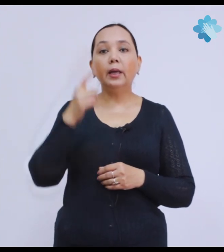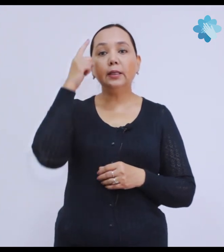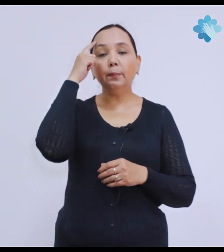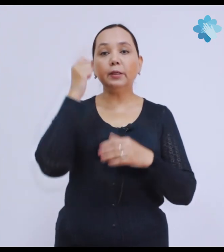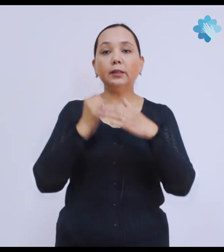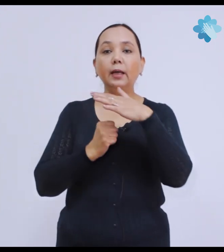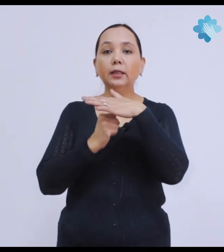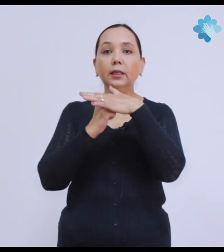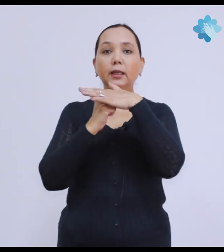гипертония